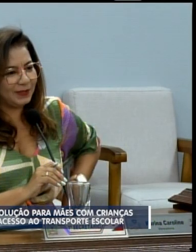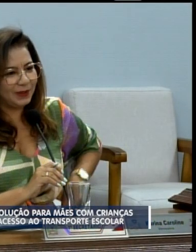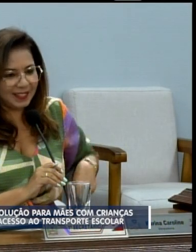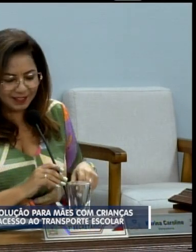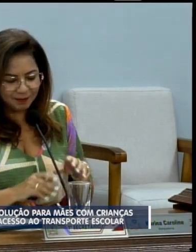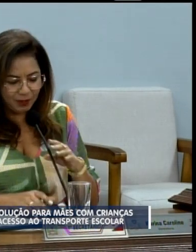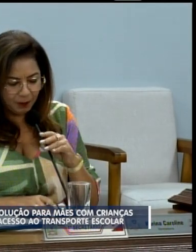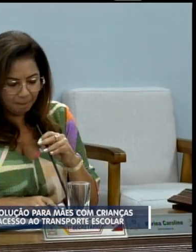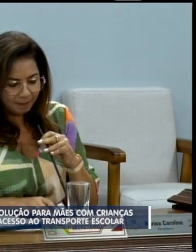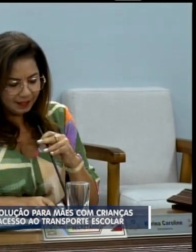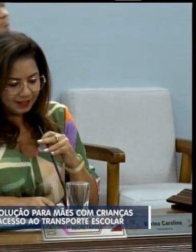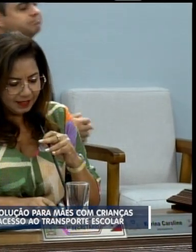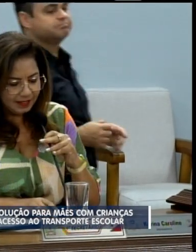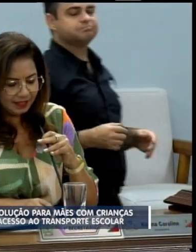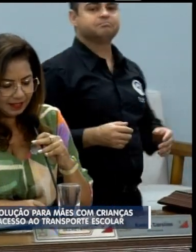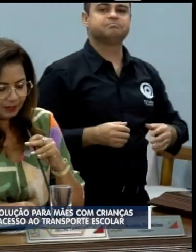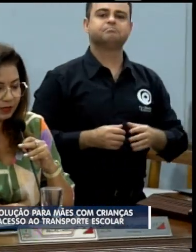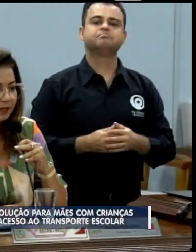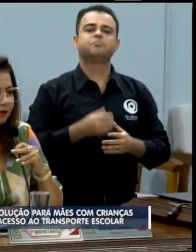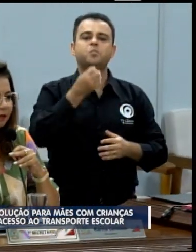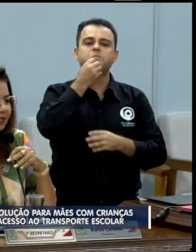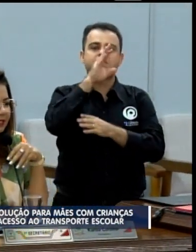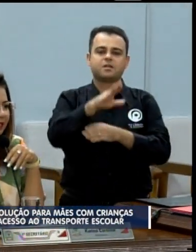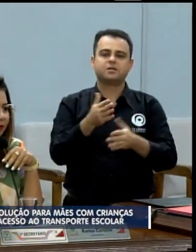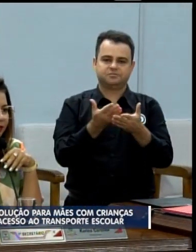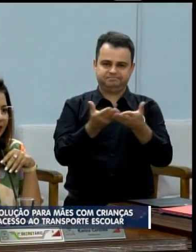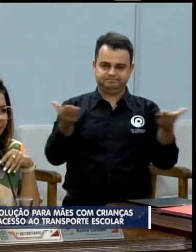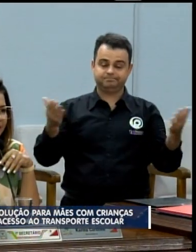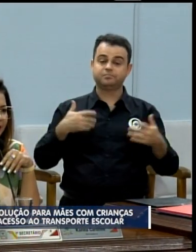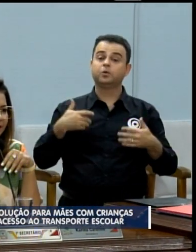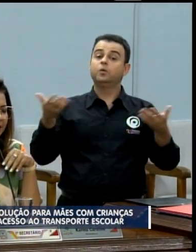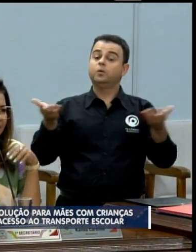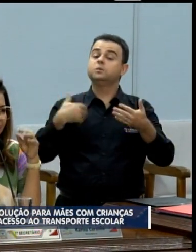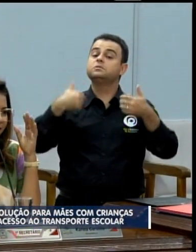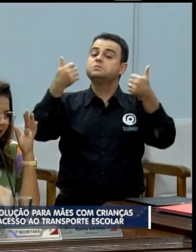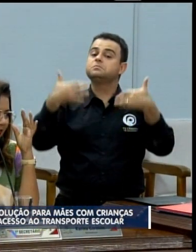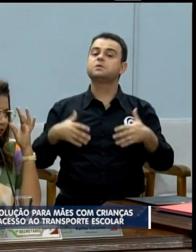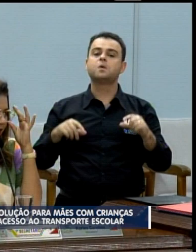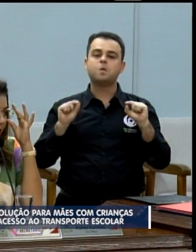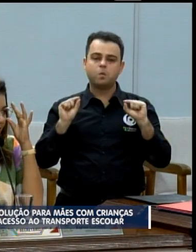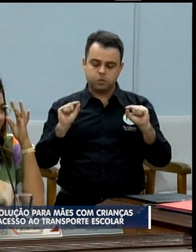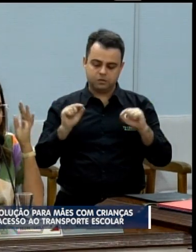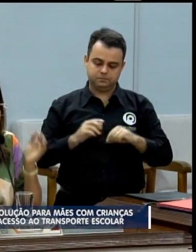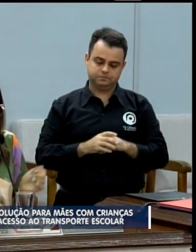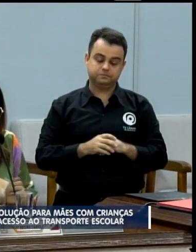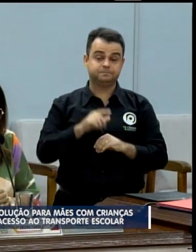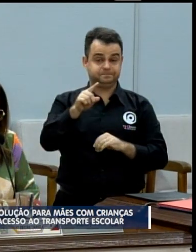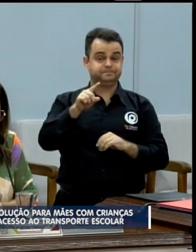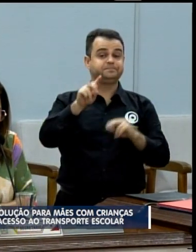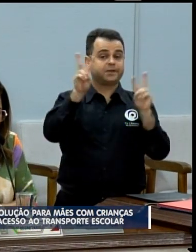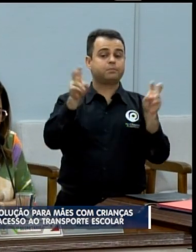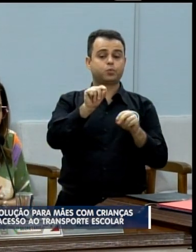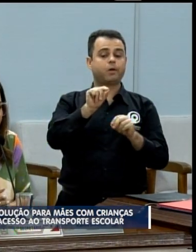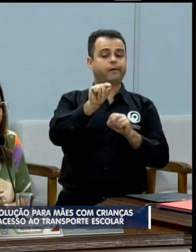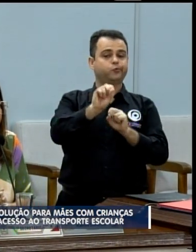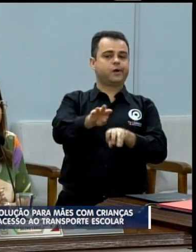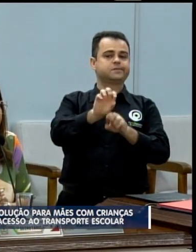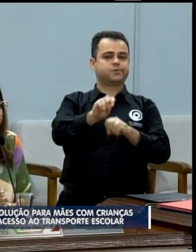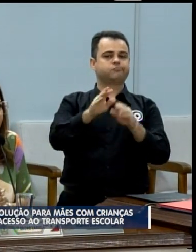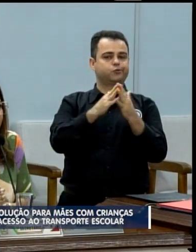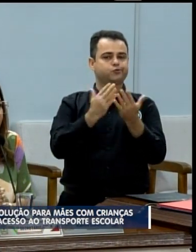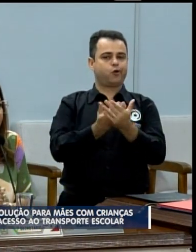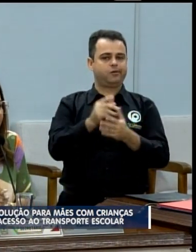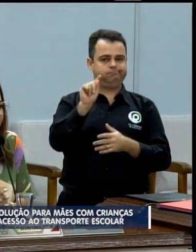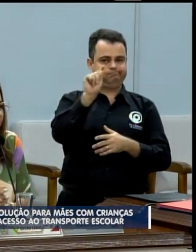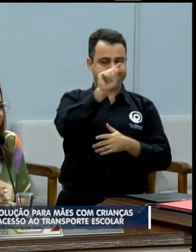Boa tarde, vereadores. Bom, o que eu tenho a dizer hoje também é referente à educação.